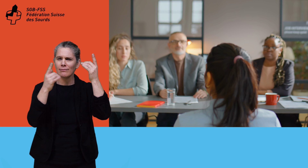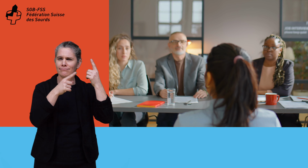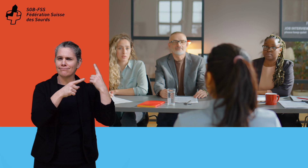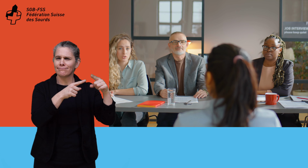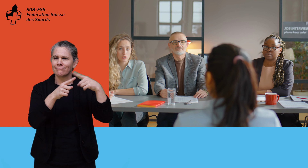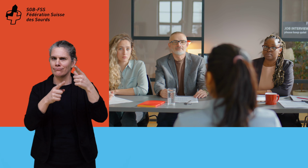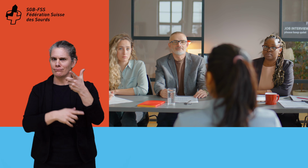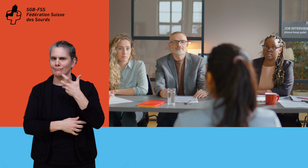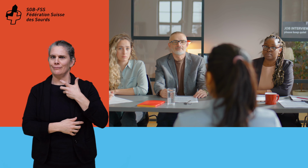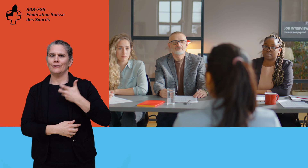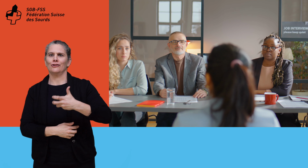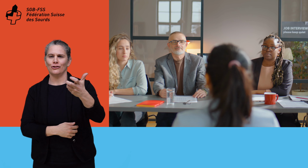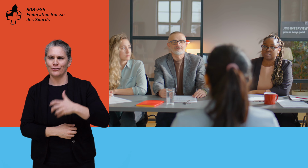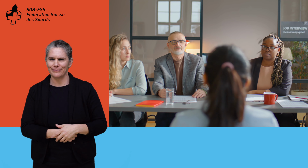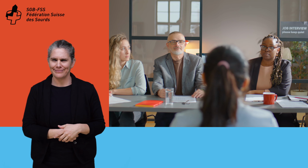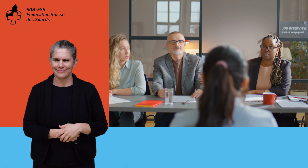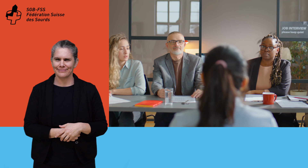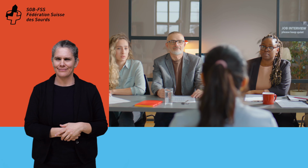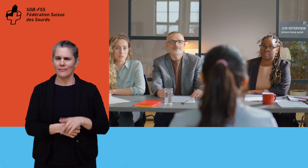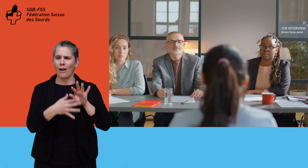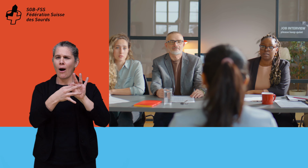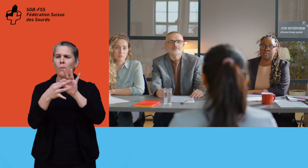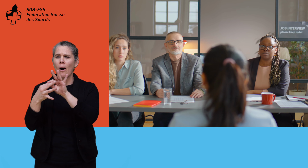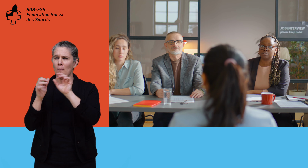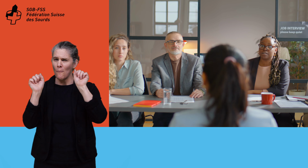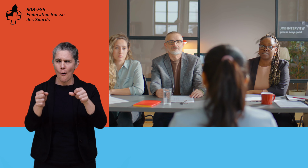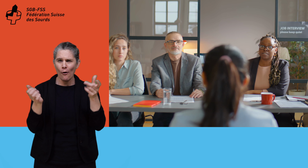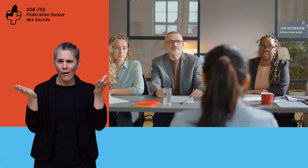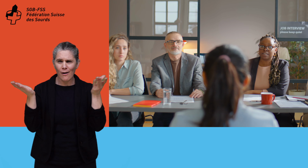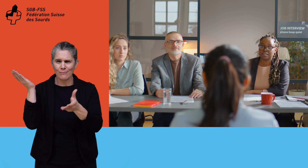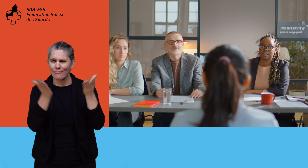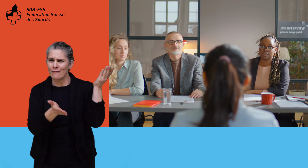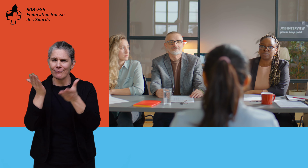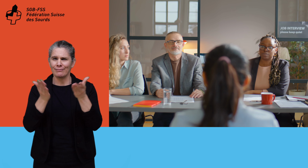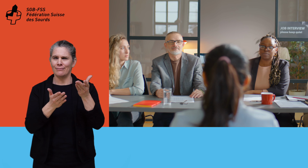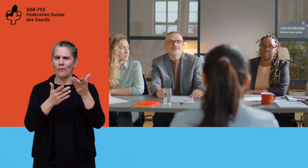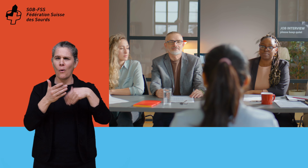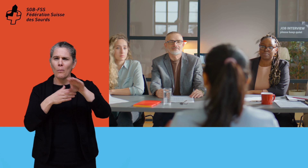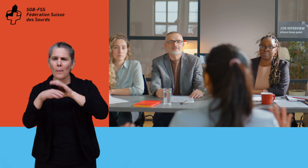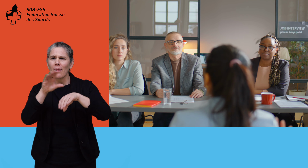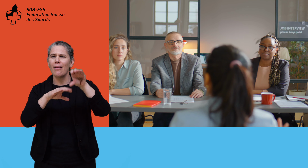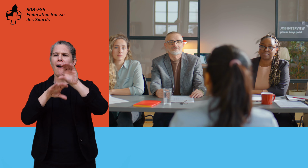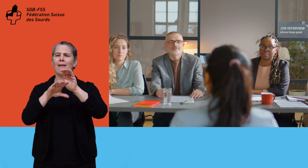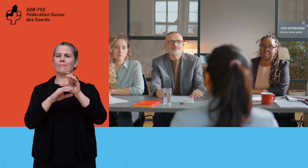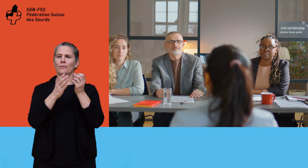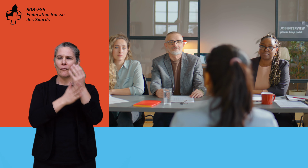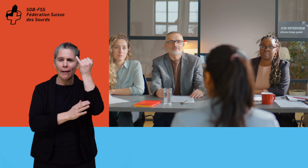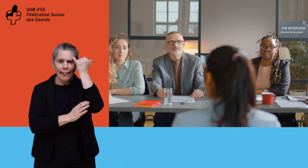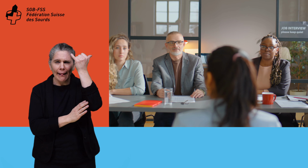éventail de connaissances et d'expériences différentes. Les collaborateurs peuvent apprendre les uns des